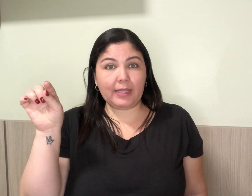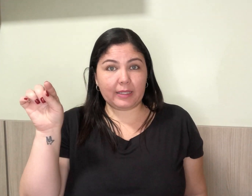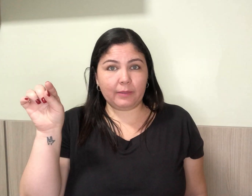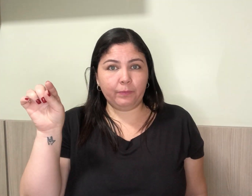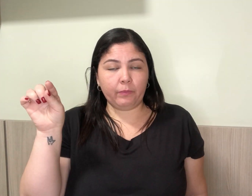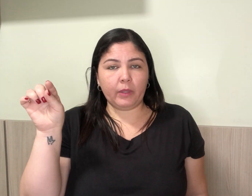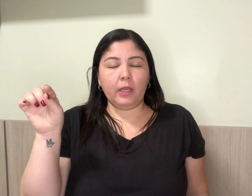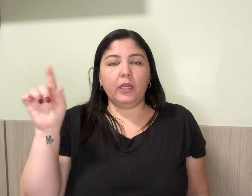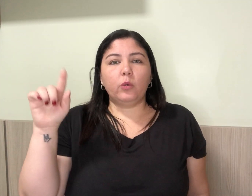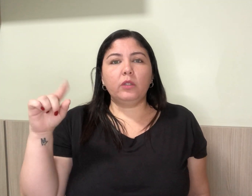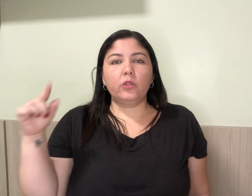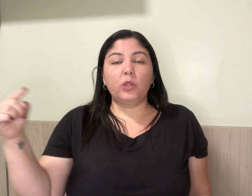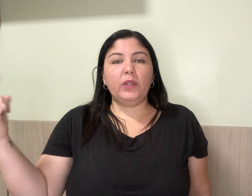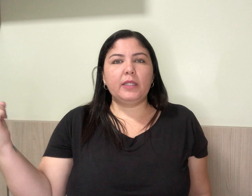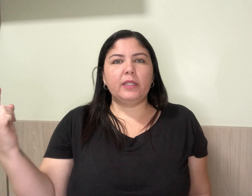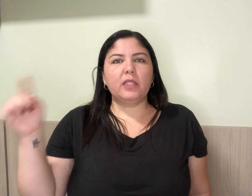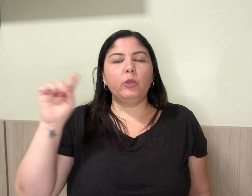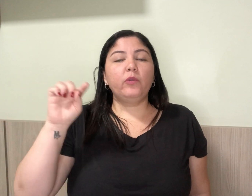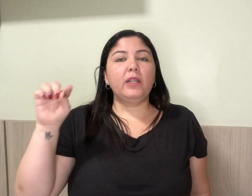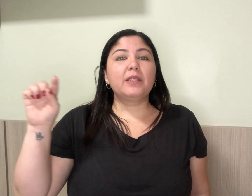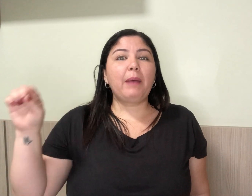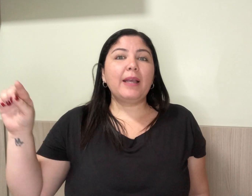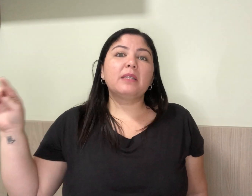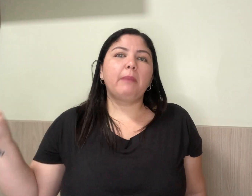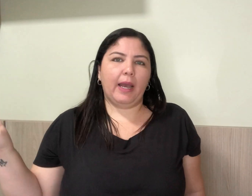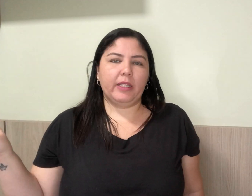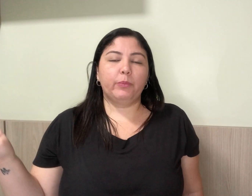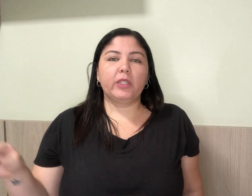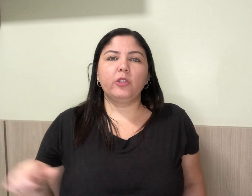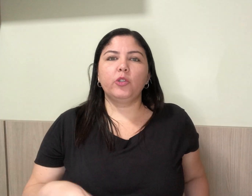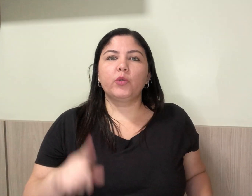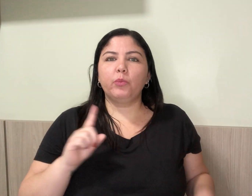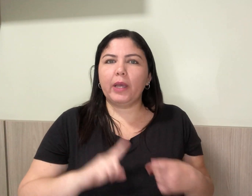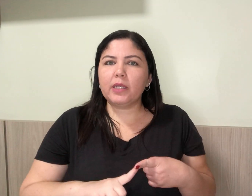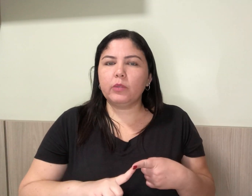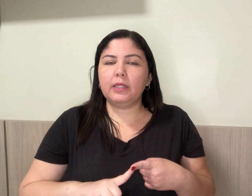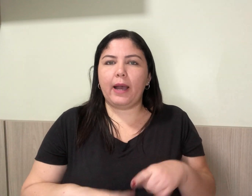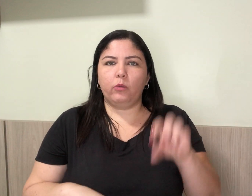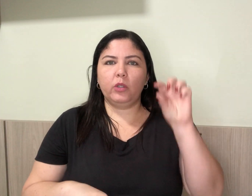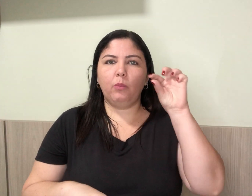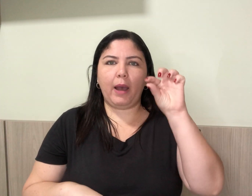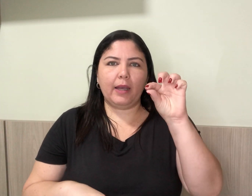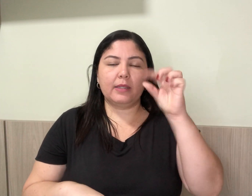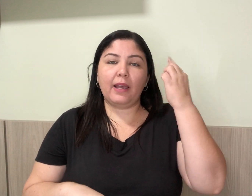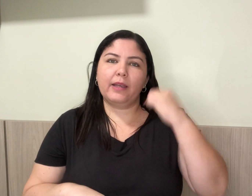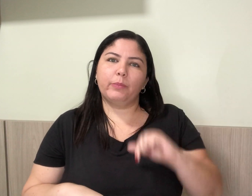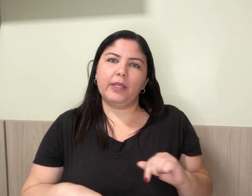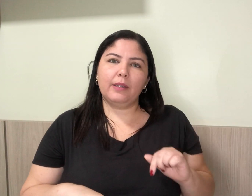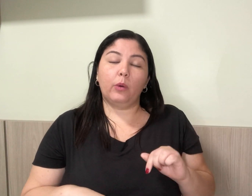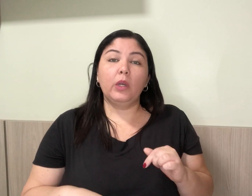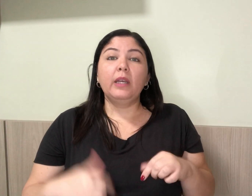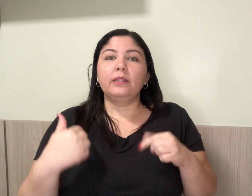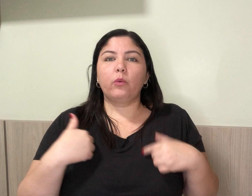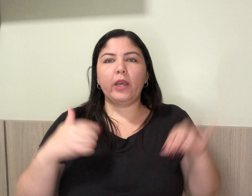mais. E quando eu estou felicíssimo, eu feliz mais, porque a gente usa o mesmo sinal e o mais é a expressão. Então,